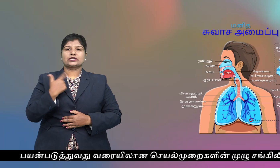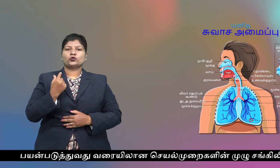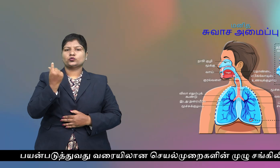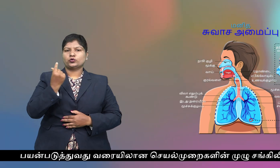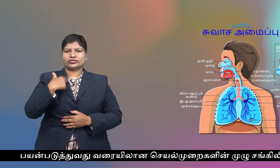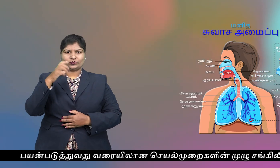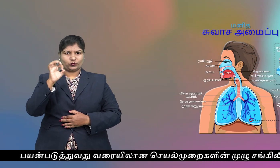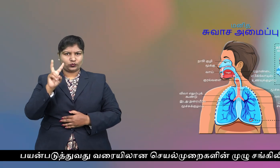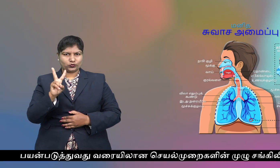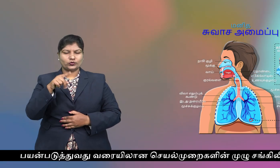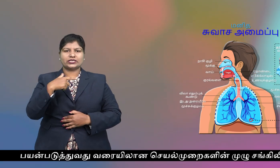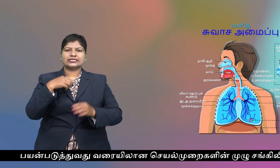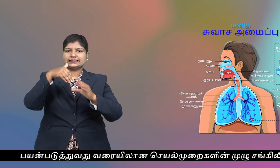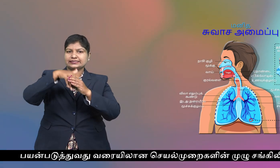முழு சங்கிலியையும் குறிக்கிறது.